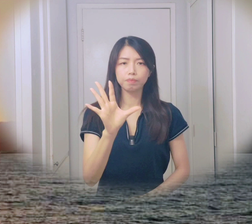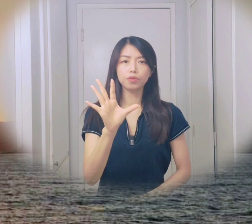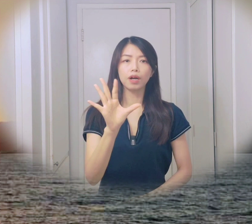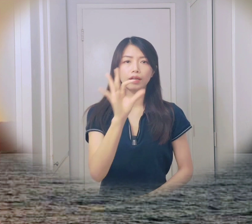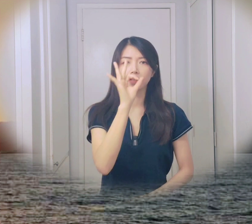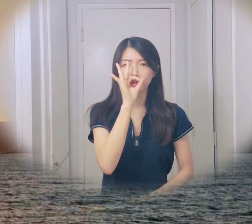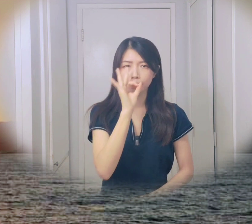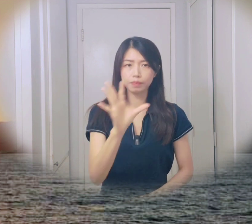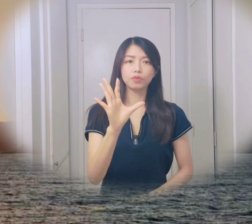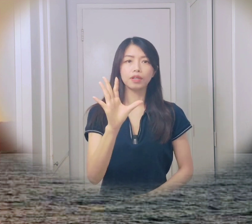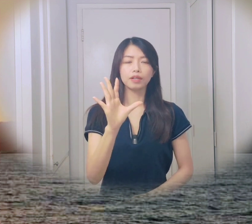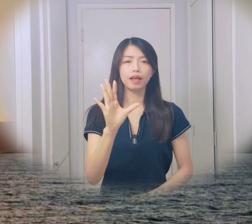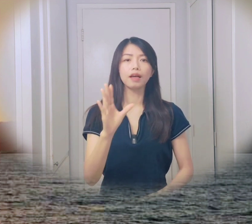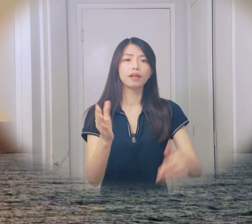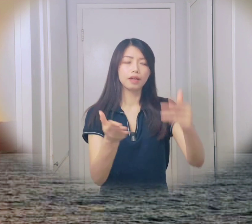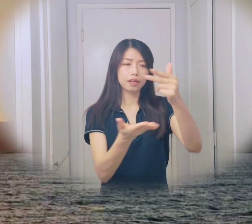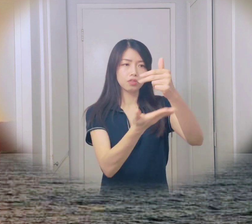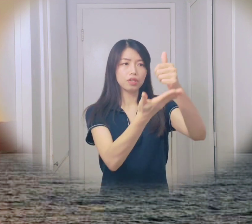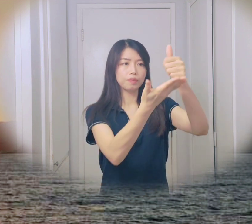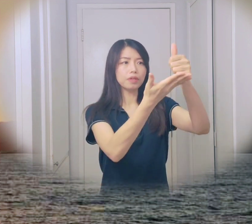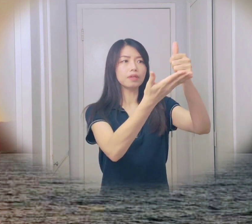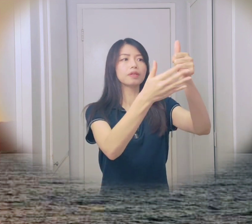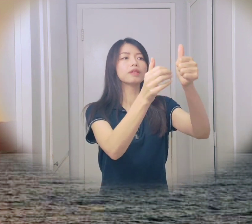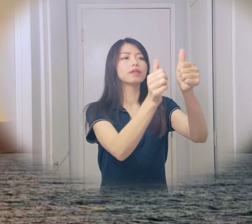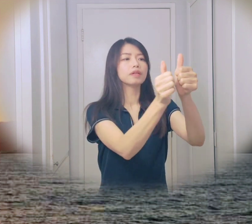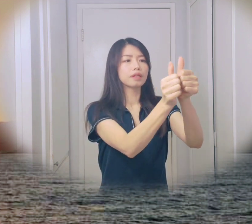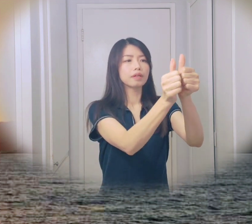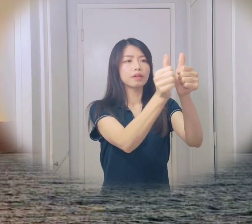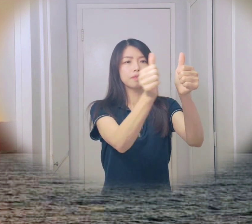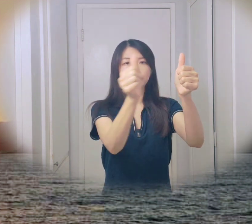거예요. 불가능하다, 불가능하다. 주님을